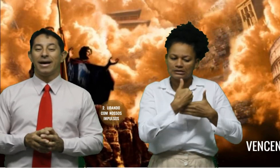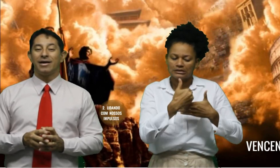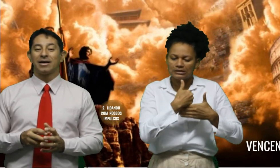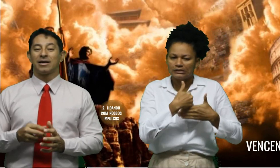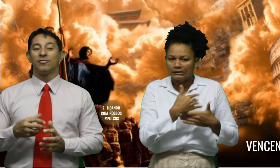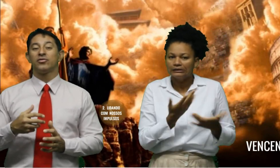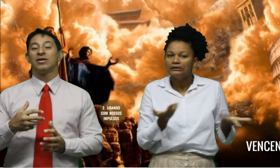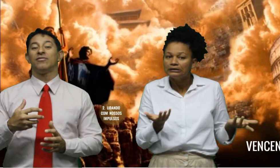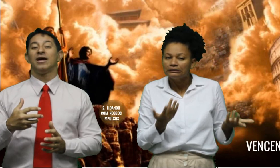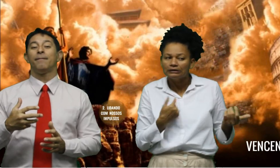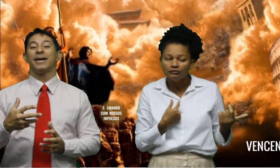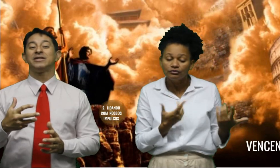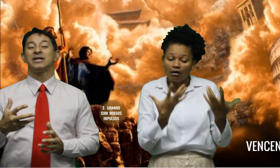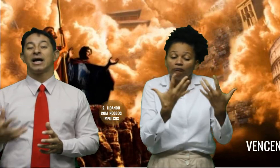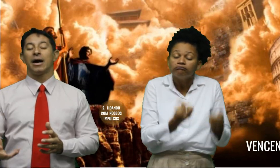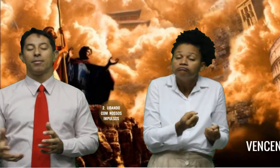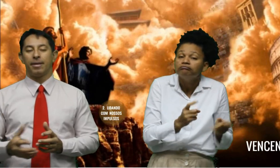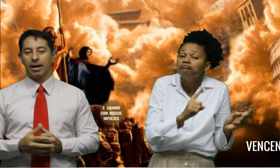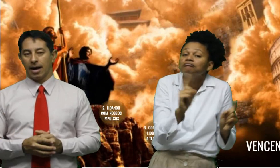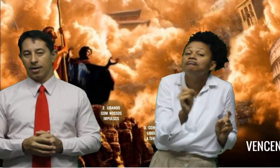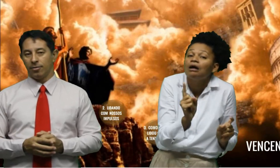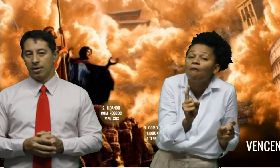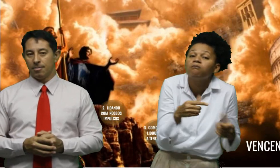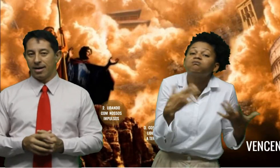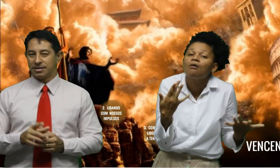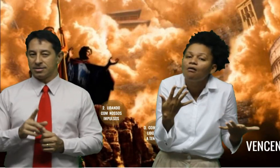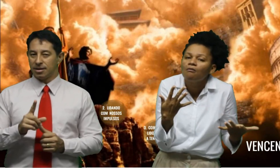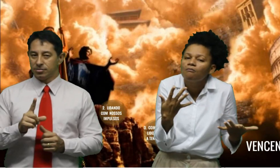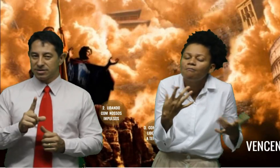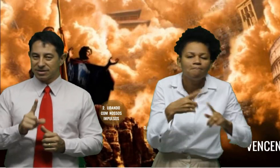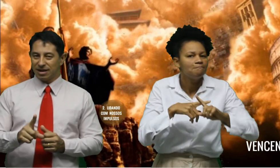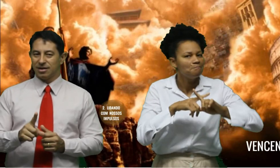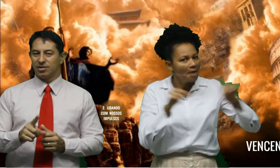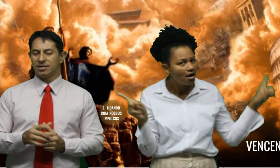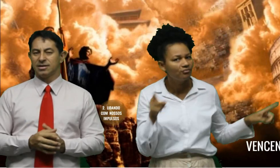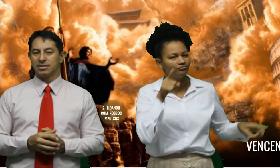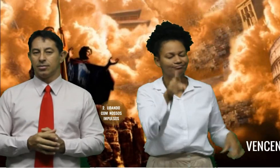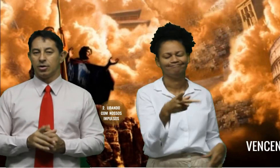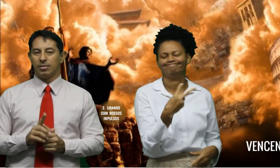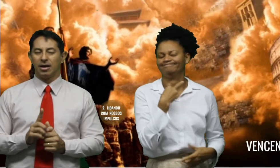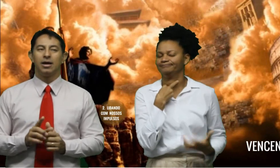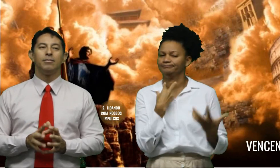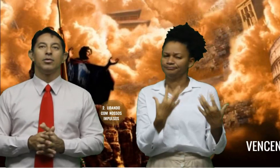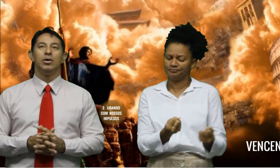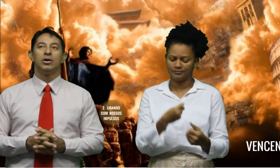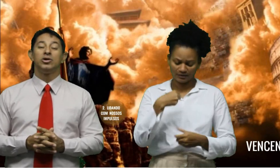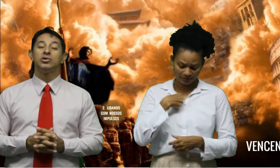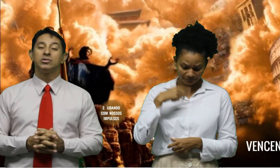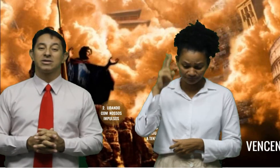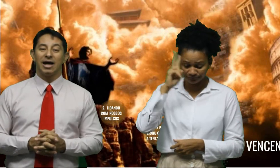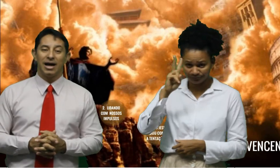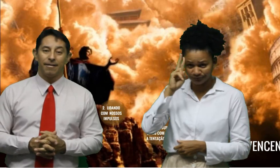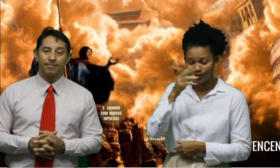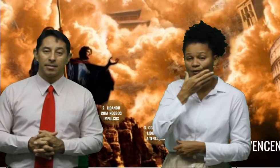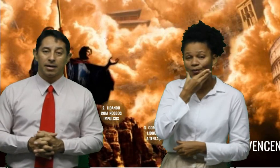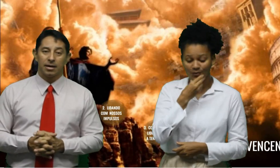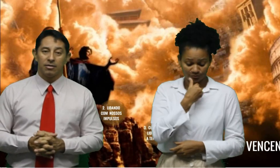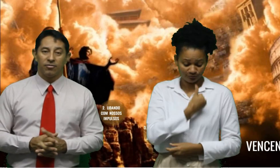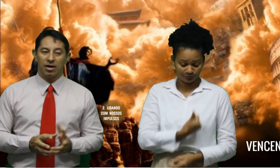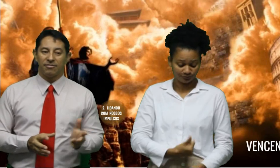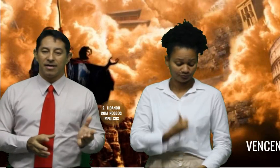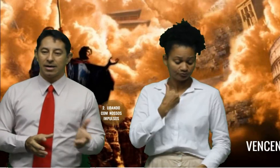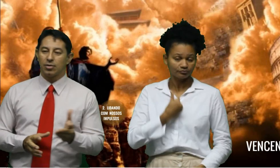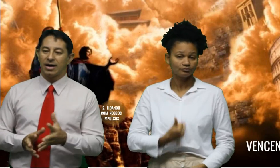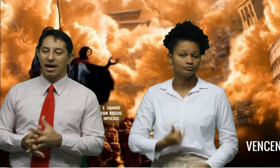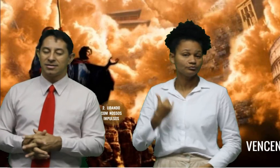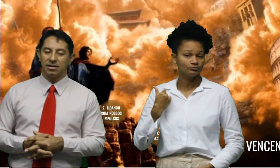pronto para que você venha praticar o pecado, mas não ceda à tentação. Eu me lembro de José,